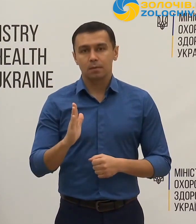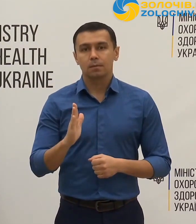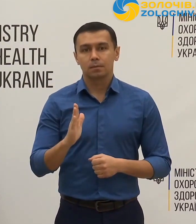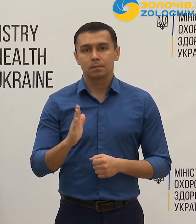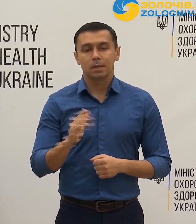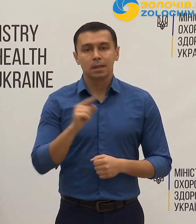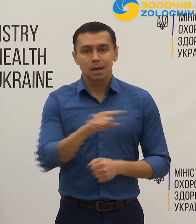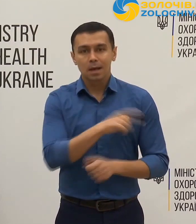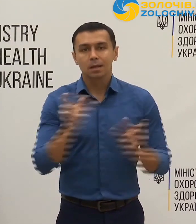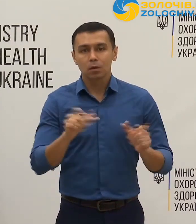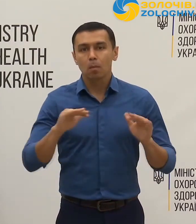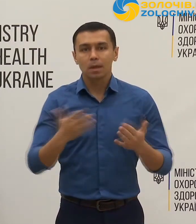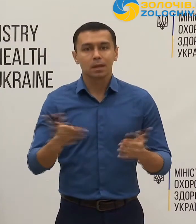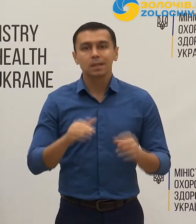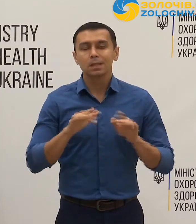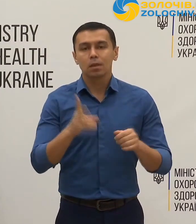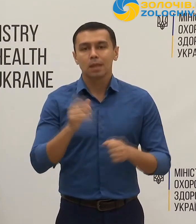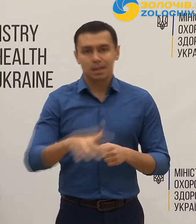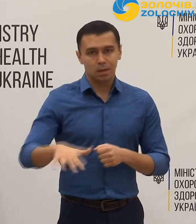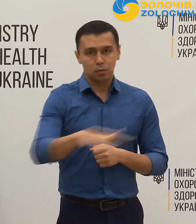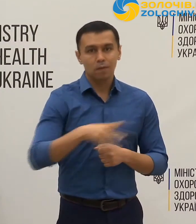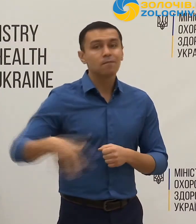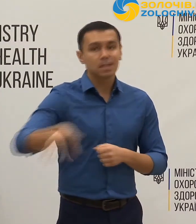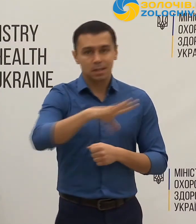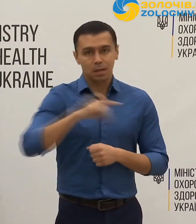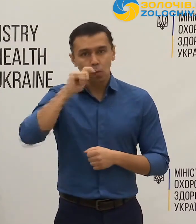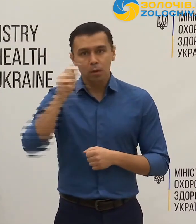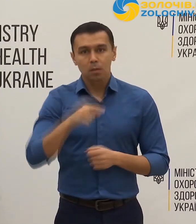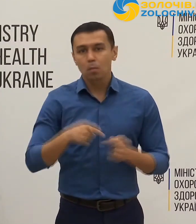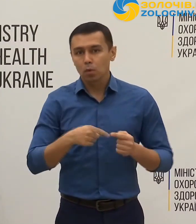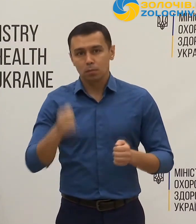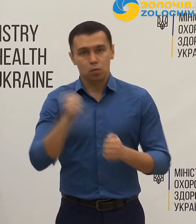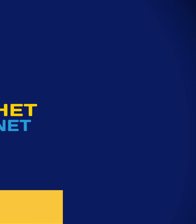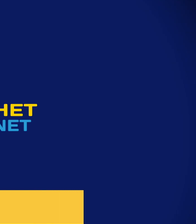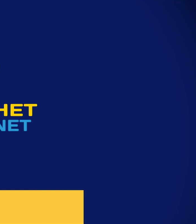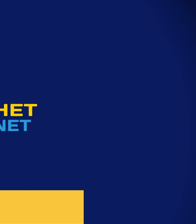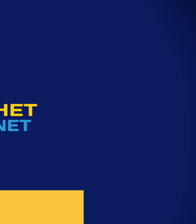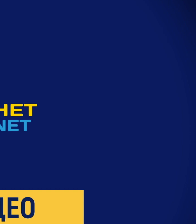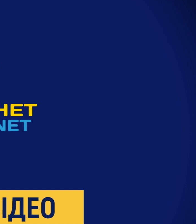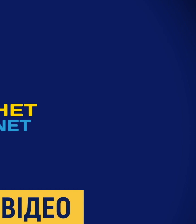тих карантинних обмеженнях, які діють на території всієї країни протягом кожного дня.